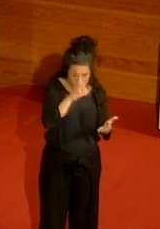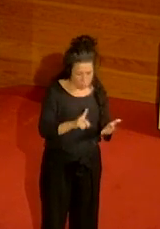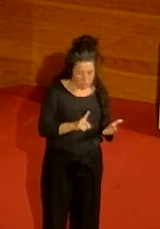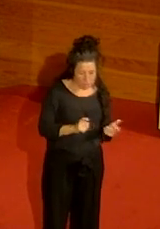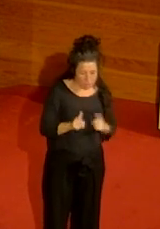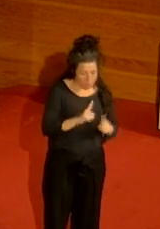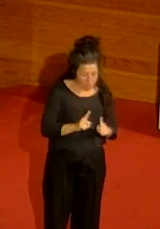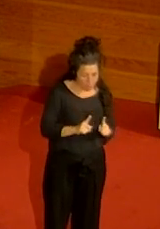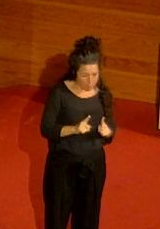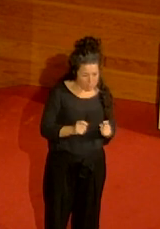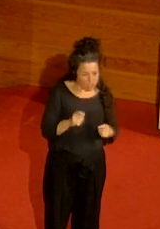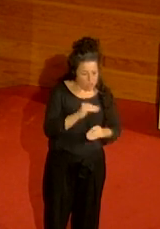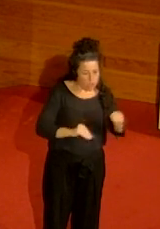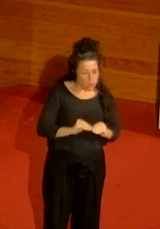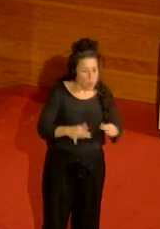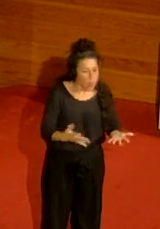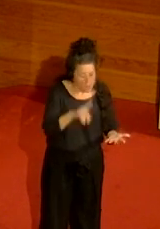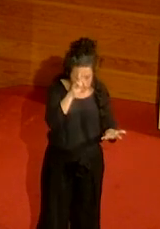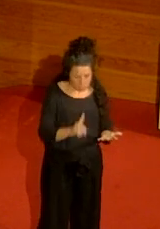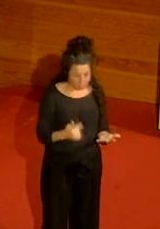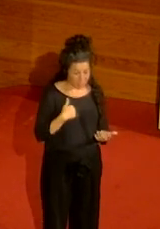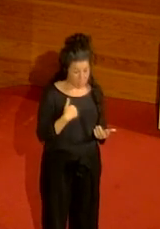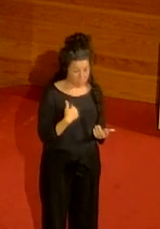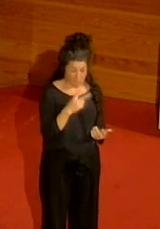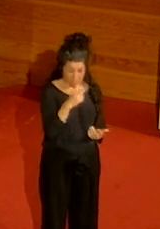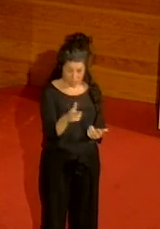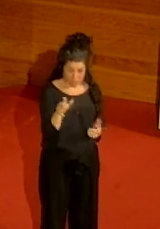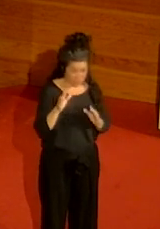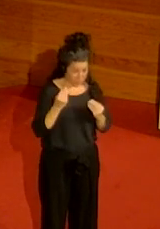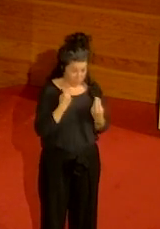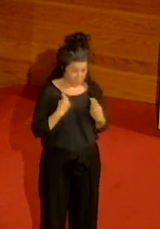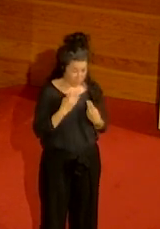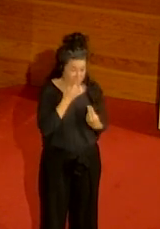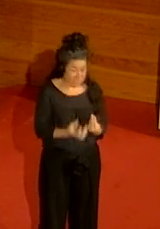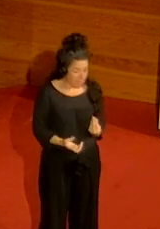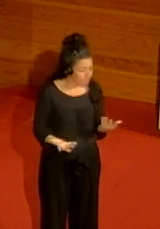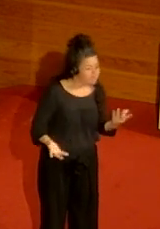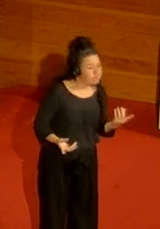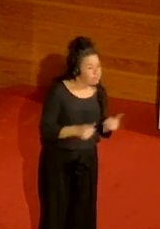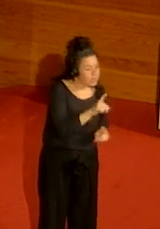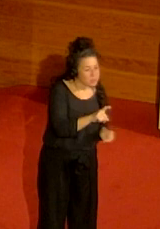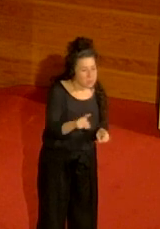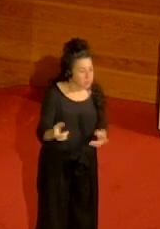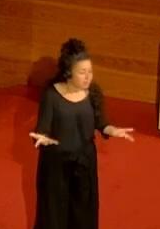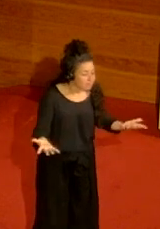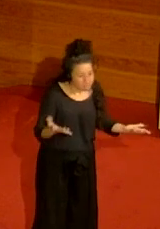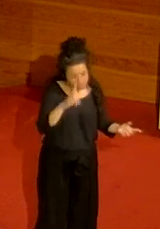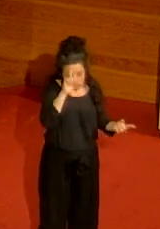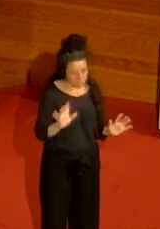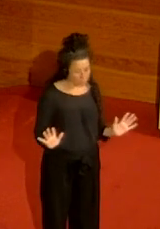yo llevo dos años allí corresponsal y cuando se lo planteas tanto a unos como otros es algo con lo que no saben cómo cómo puede